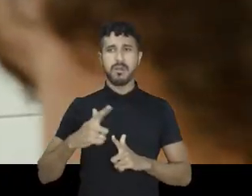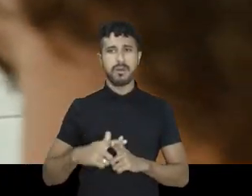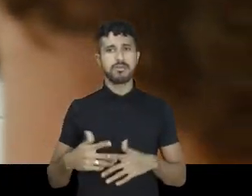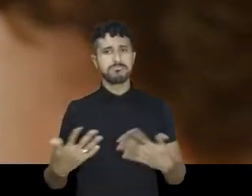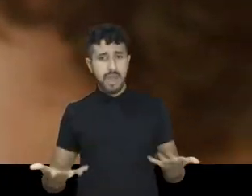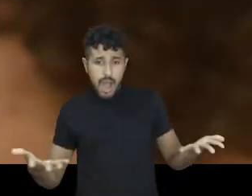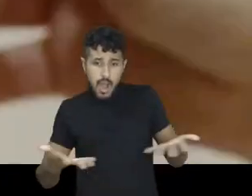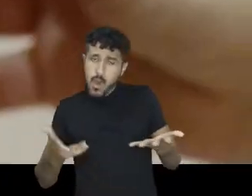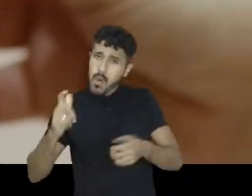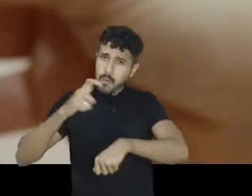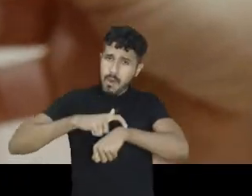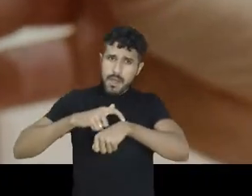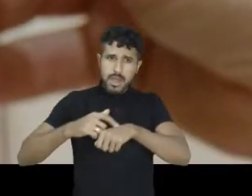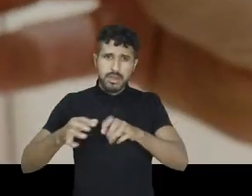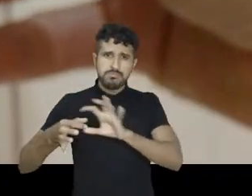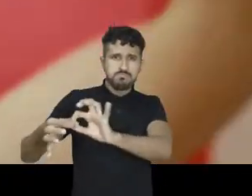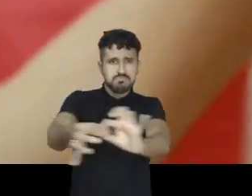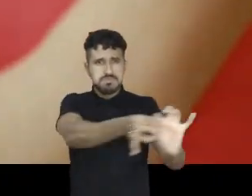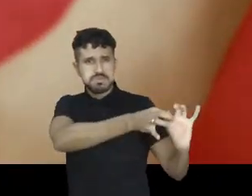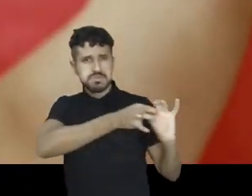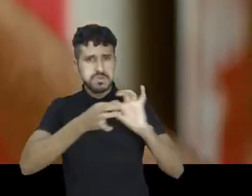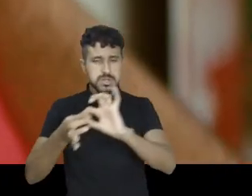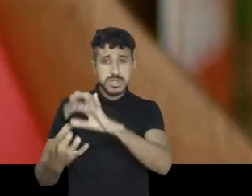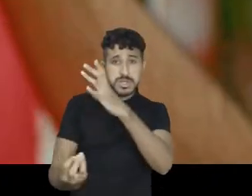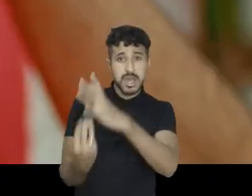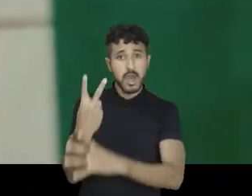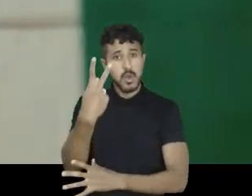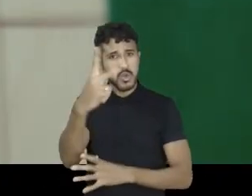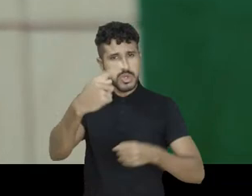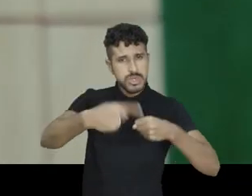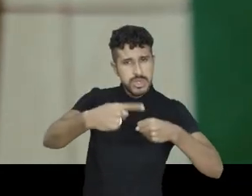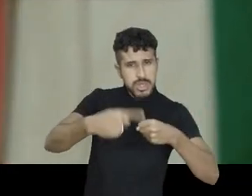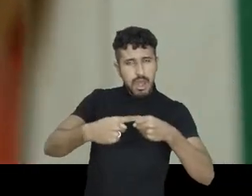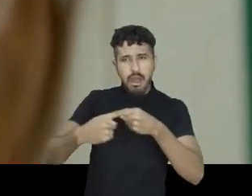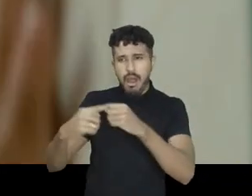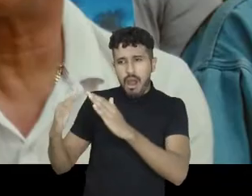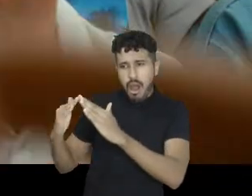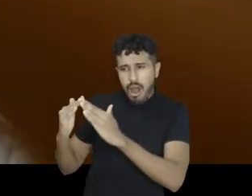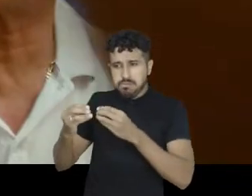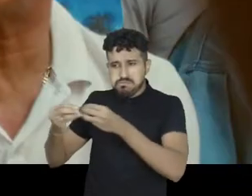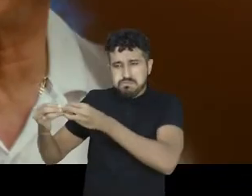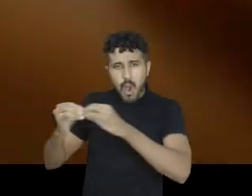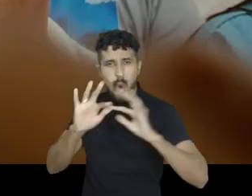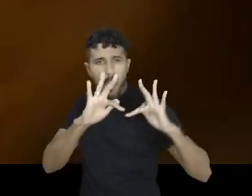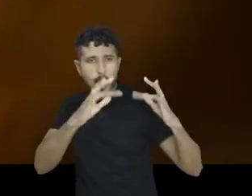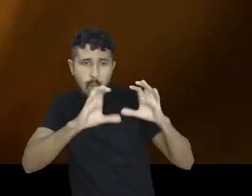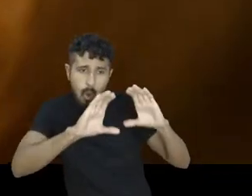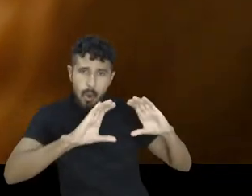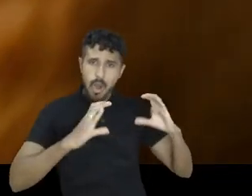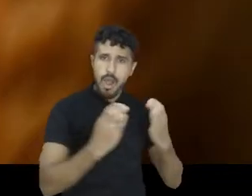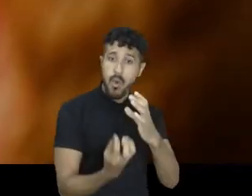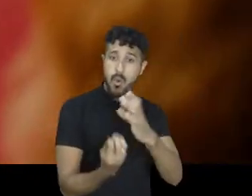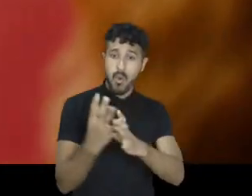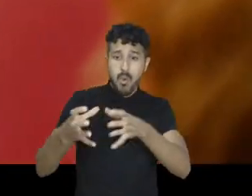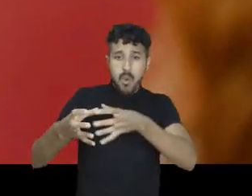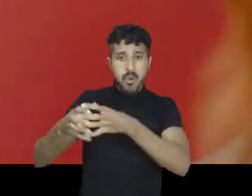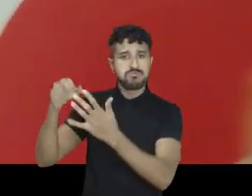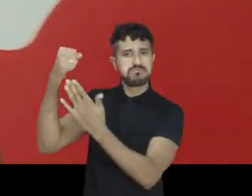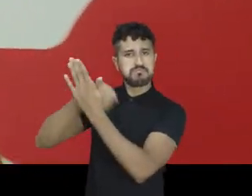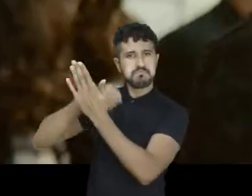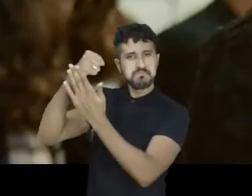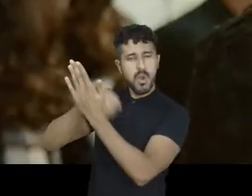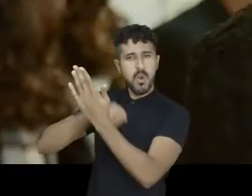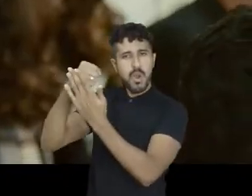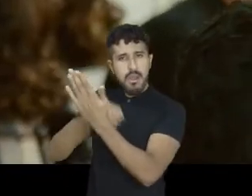é hora de unir forças e formar na sua cidade, no seu bairro ou comunidade, um comitê popular de luta vinculado